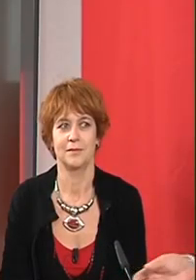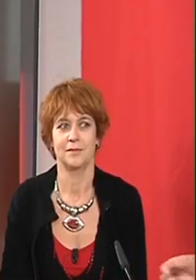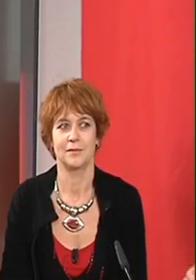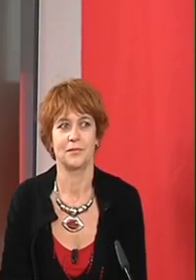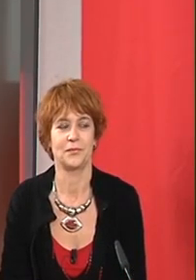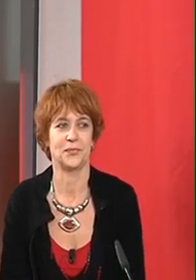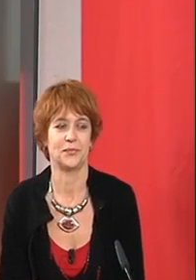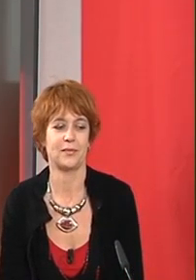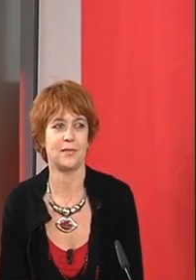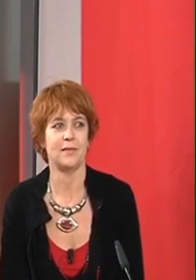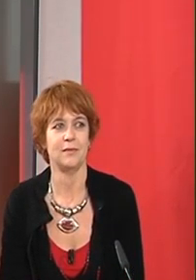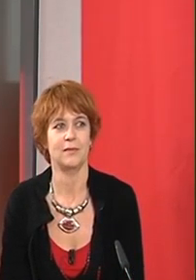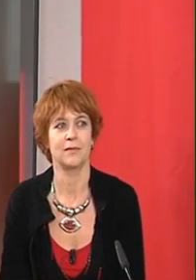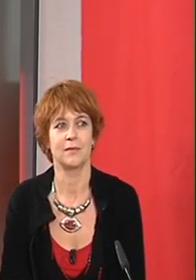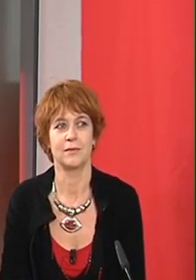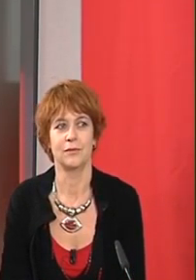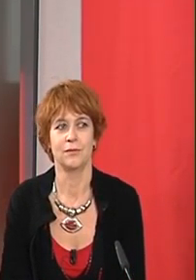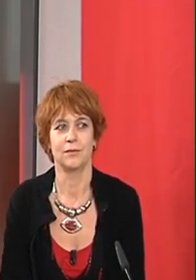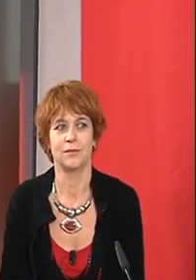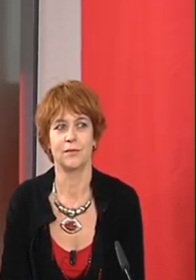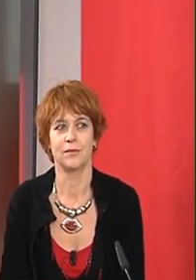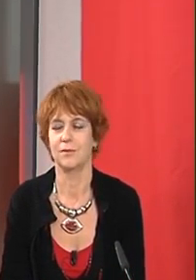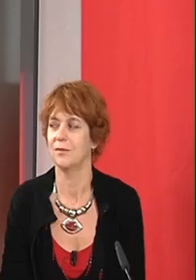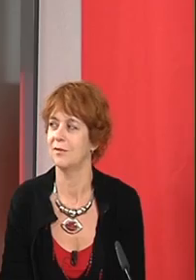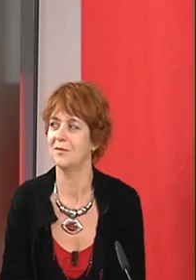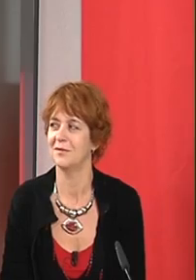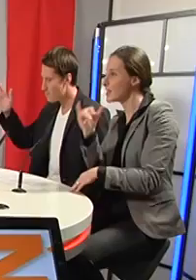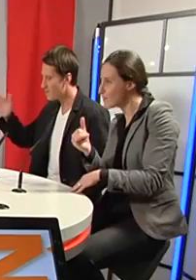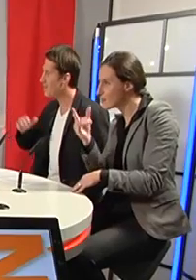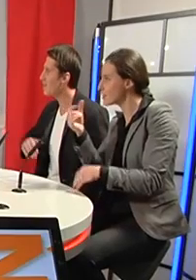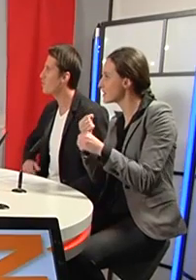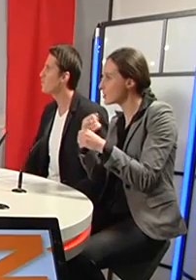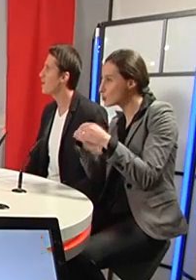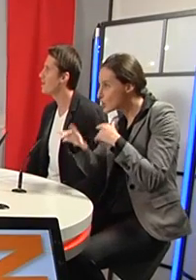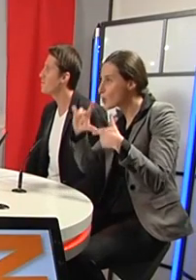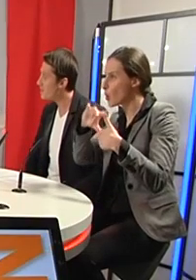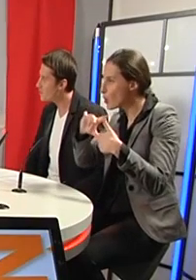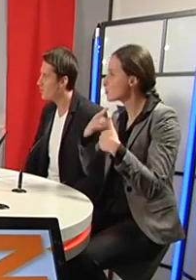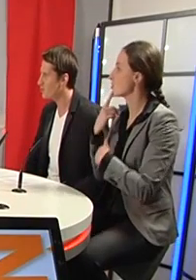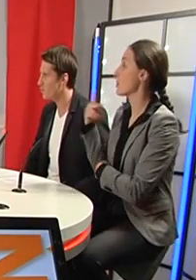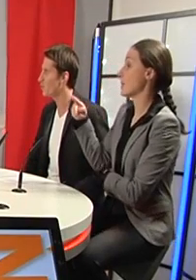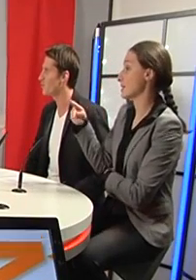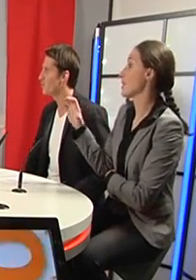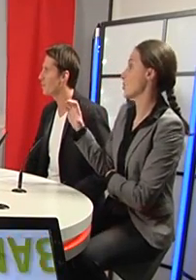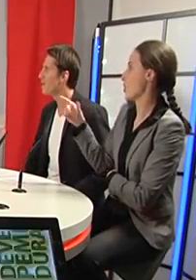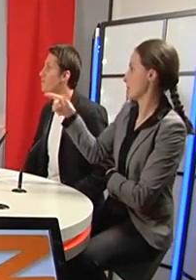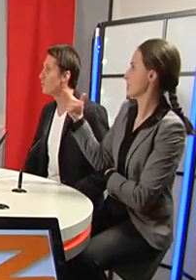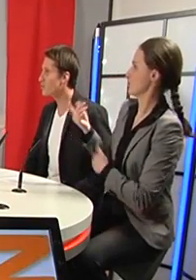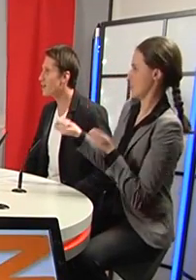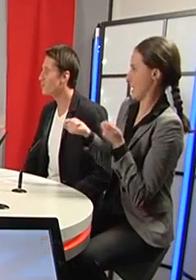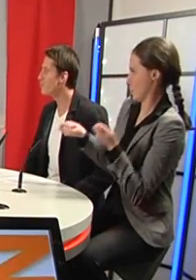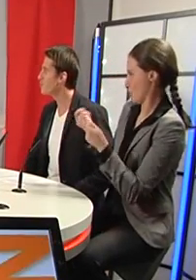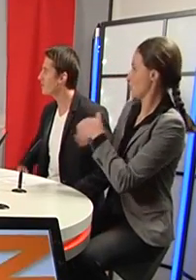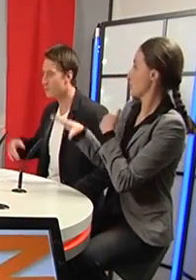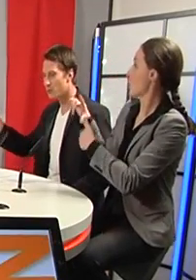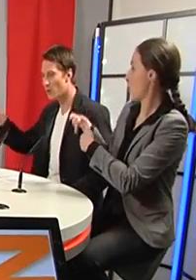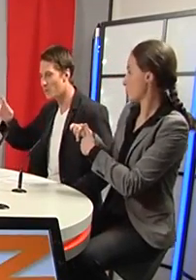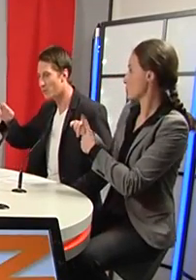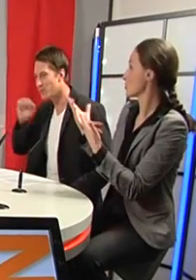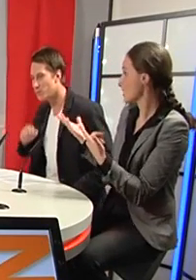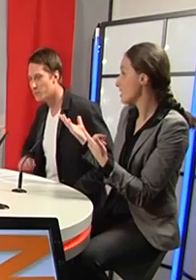Yves. Je vous présente tout de suite donc Yves Arcellus qui travaille chez Orange, Pascal Clouard qui est manager chez Orange. Bonsoir à tous,